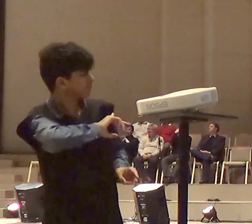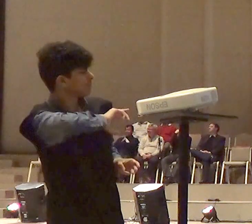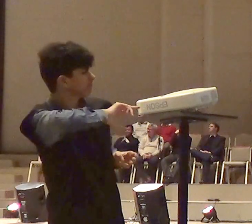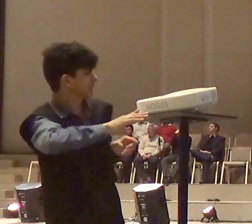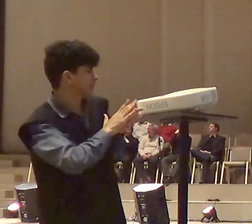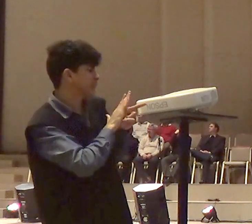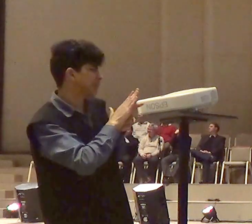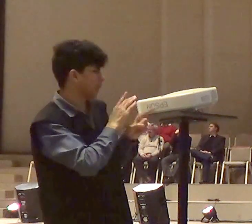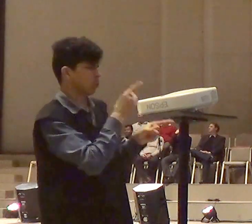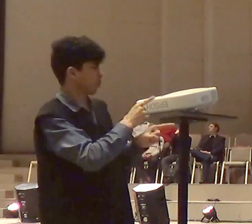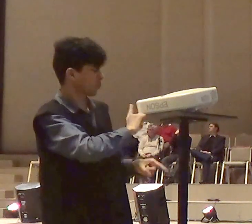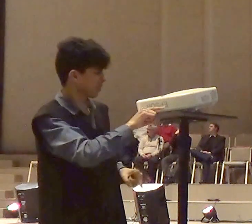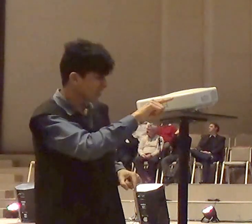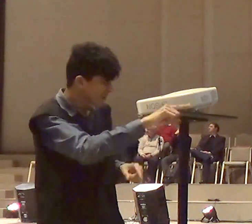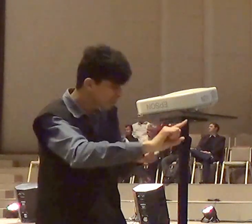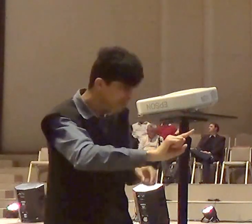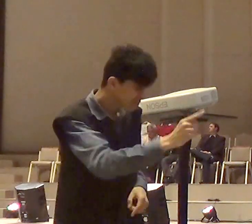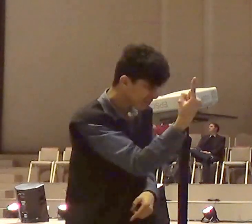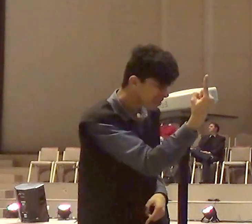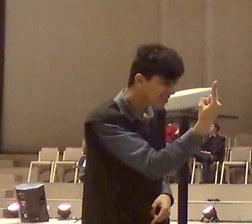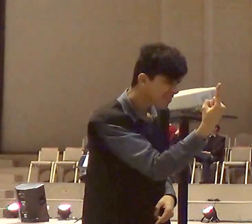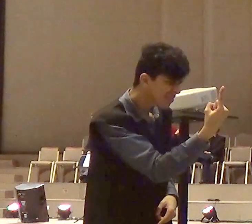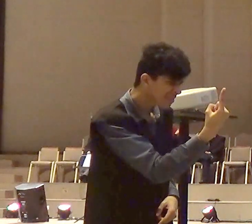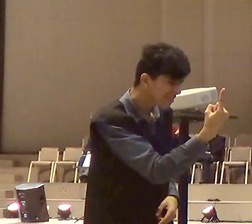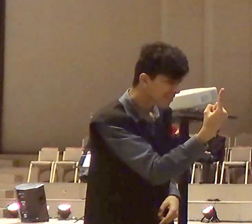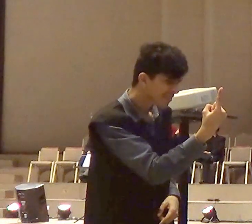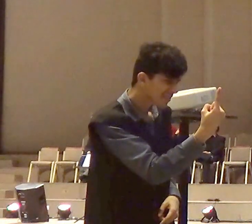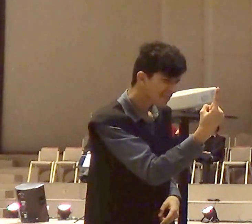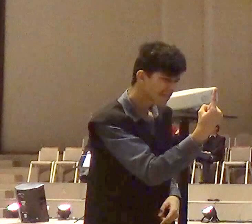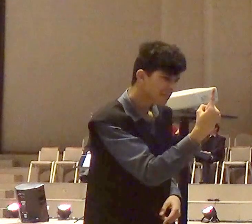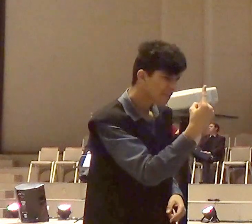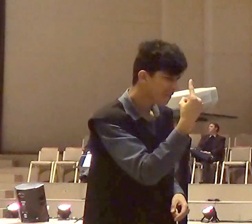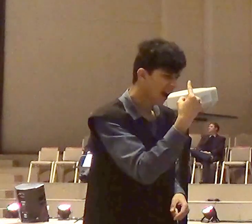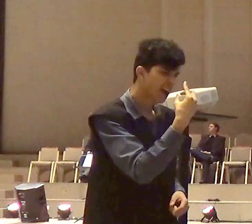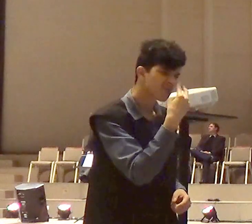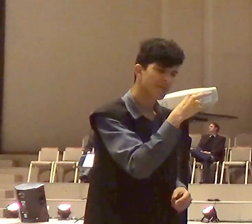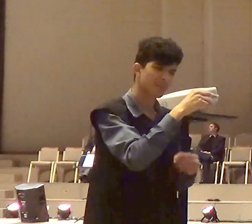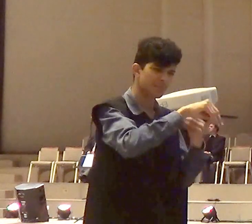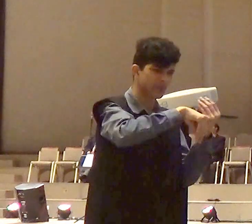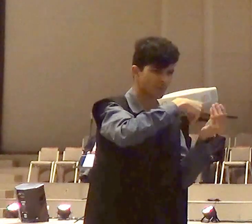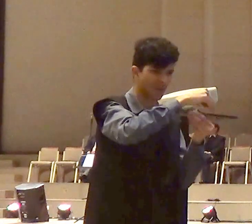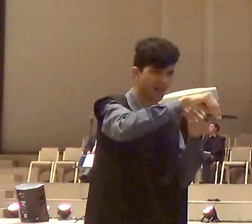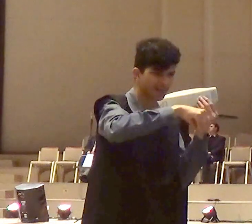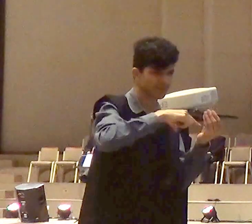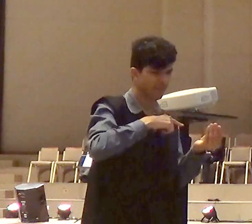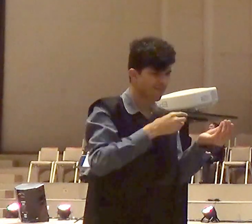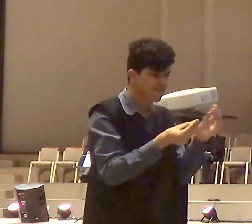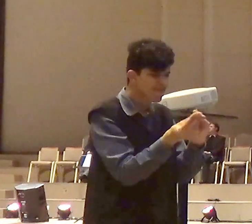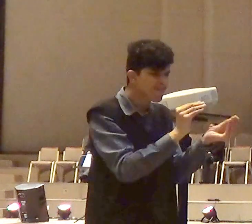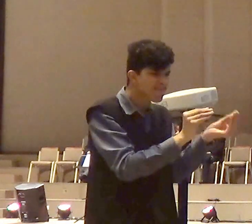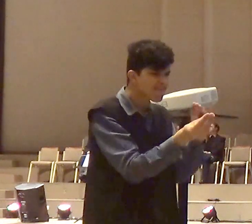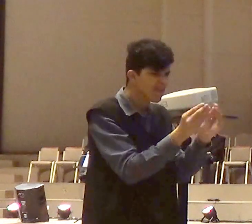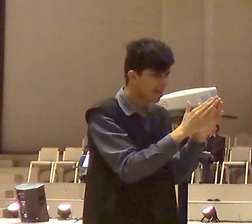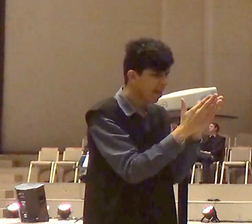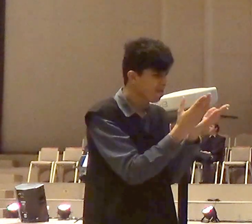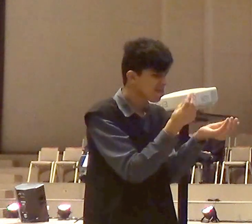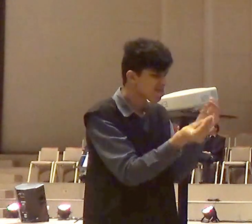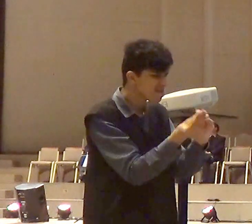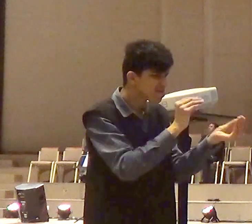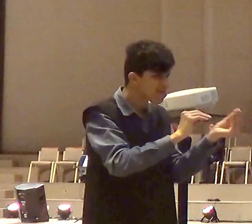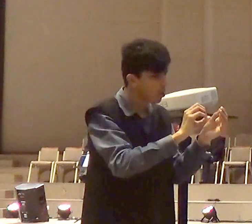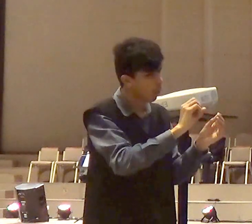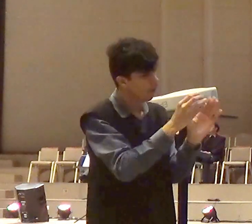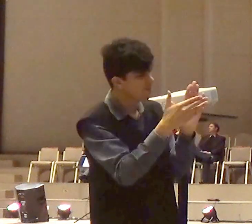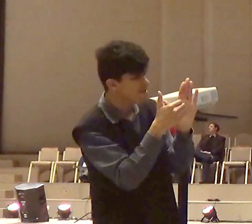cuidado tá porque tem alguma coisa errada e talvez você esteja refletindo as dores do seu